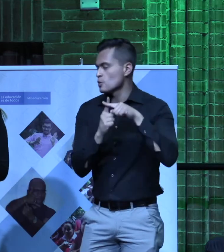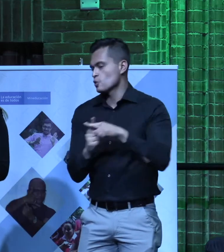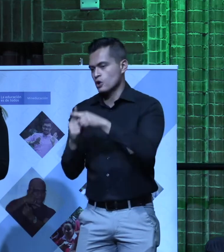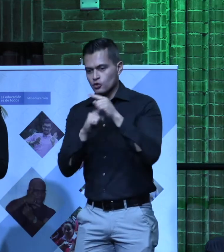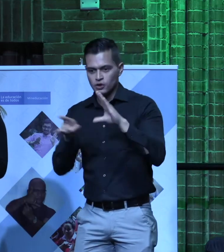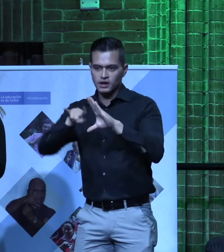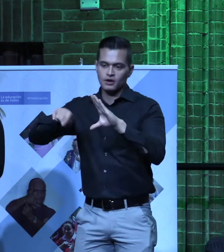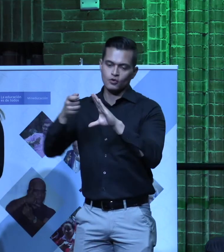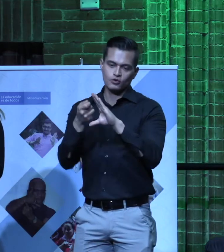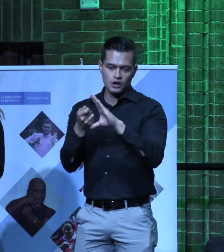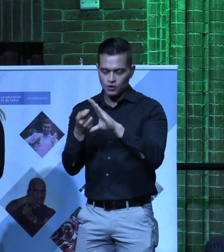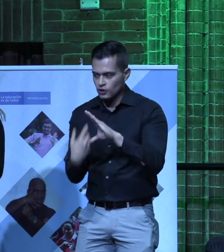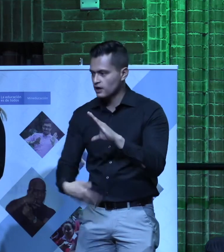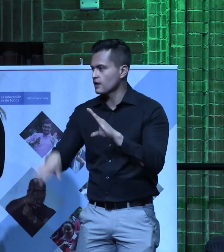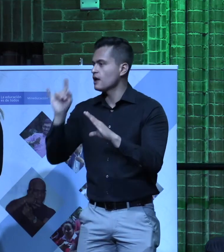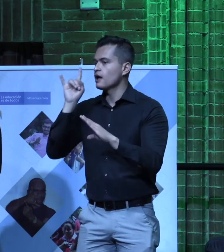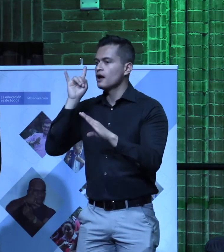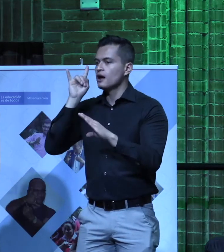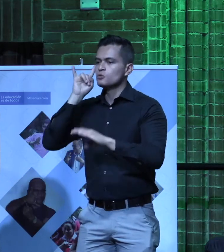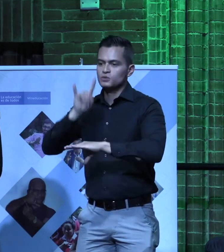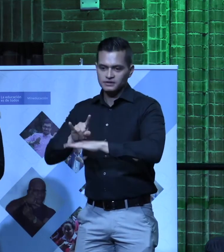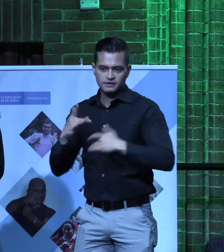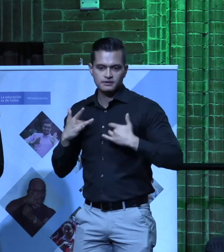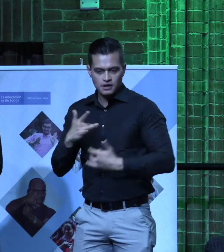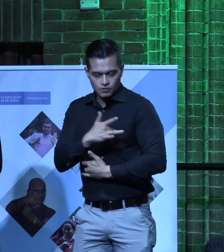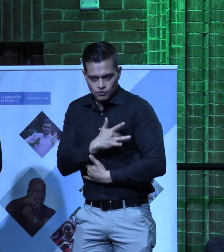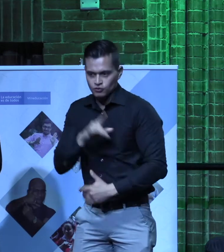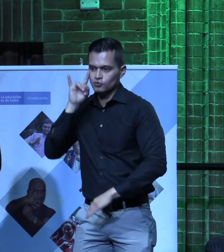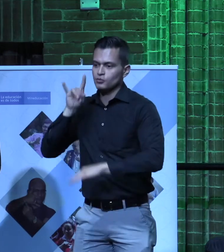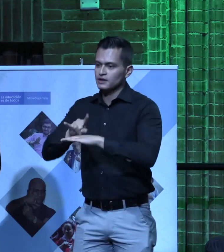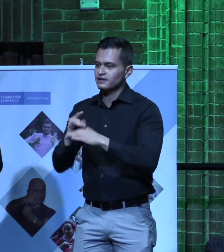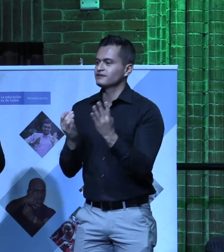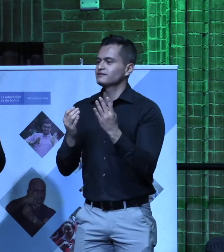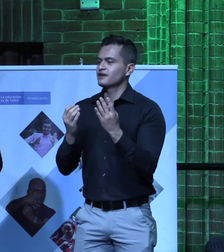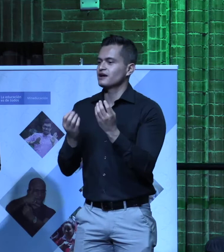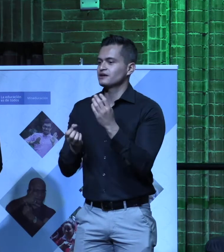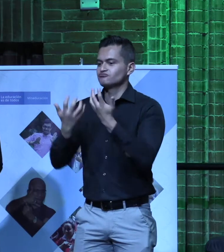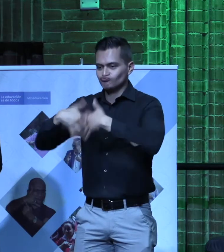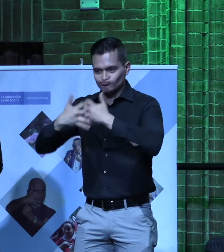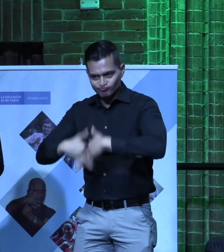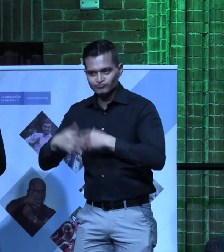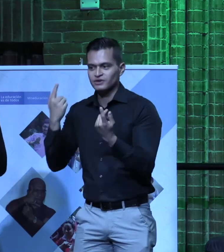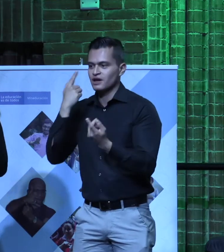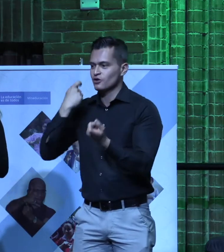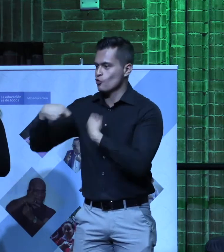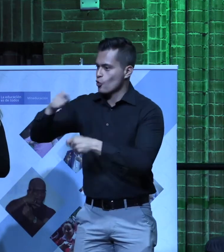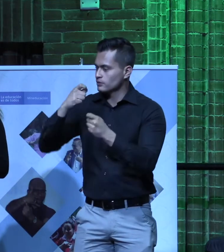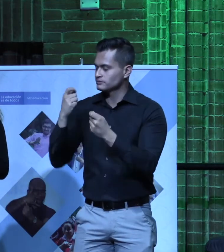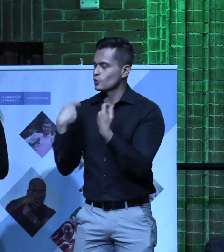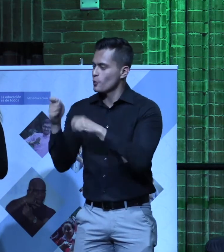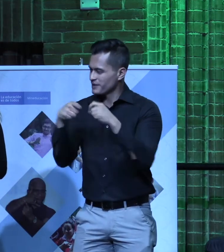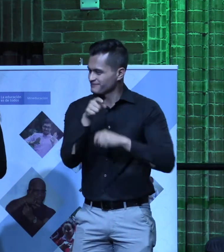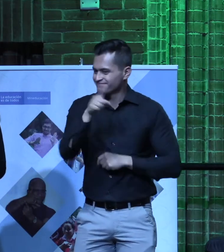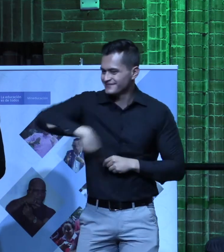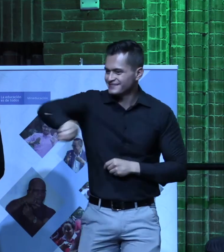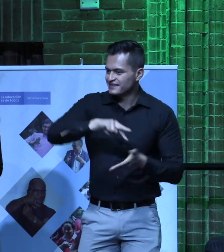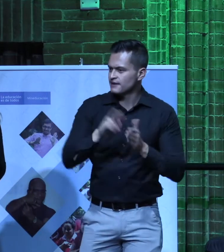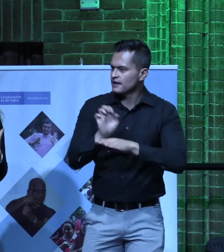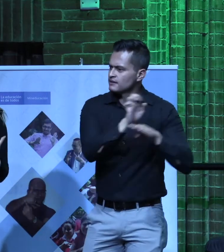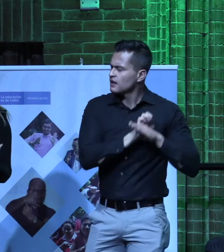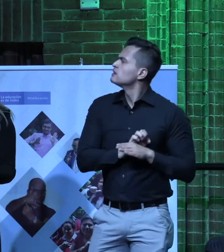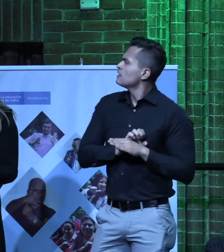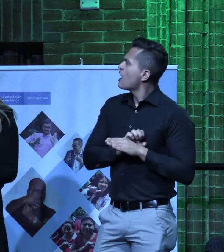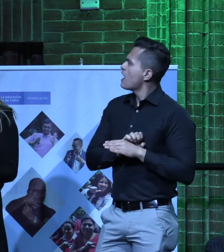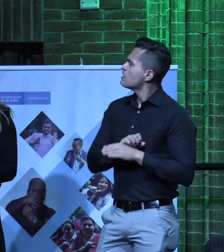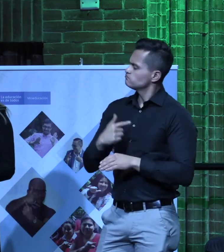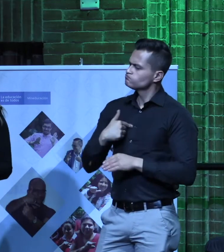la Contraloría, la Superintendencia de Salud, la Superintendencia de Industria y Comercio, que se han puesto la camiseta por la inclusión de las personas sordas. ¿Y